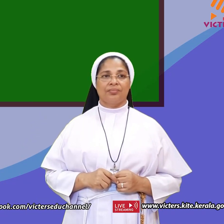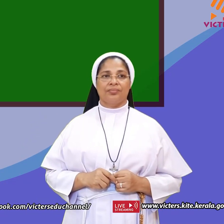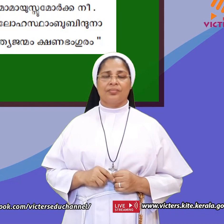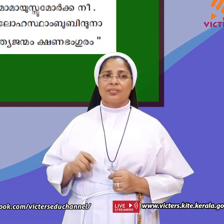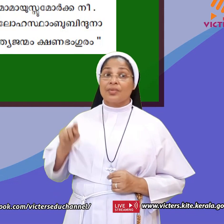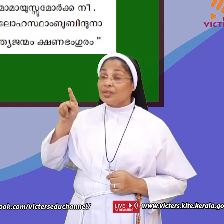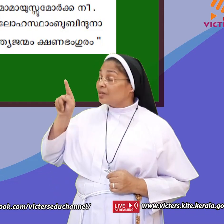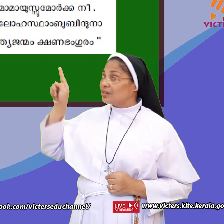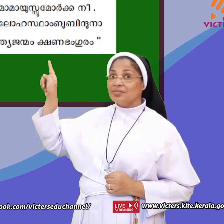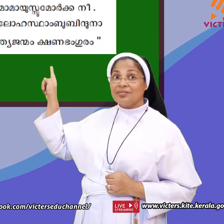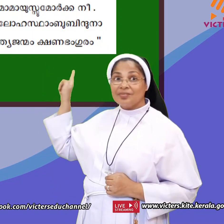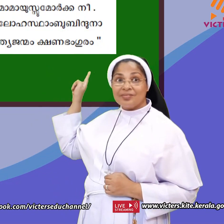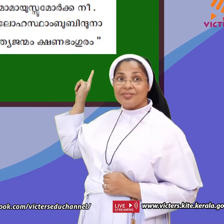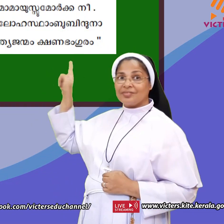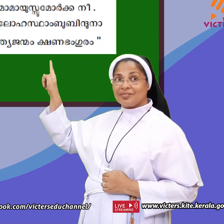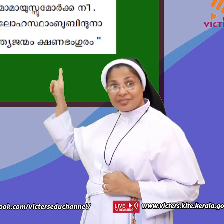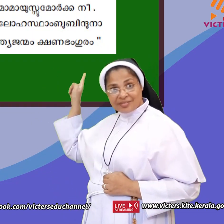ഈ വരികളൊന്ന് നോക്കുക,